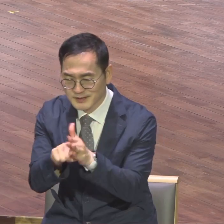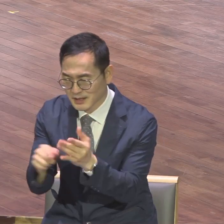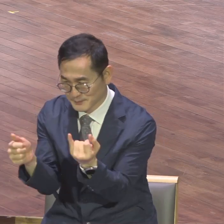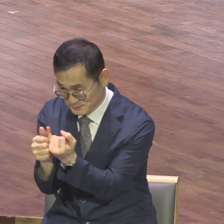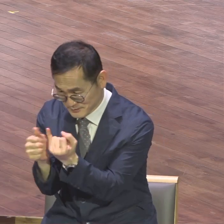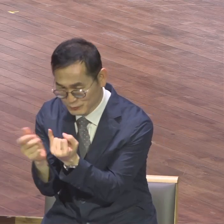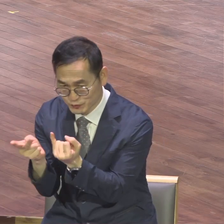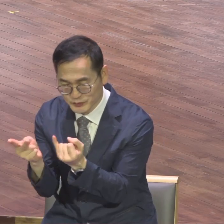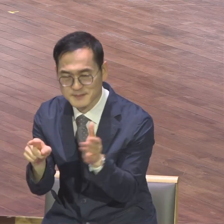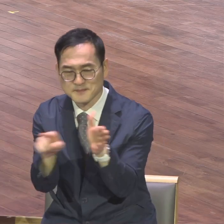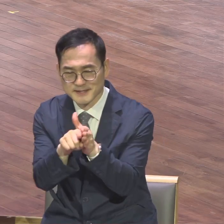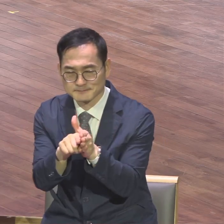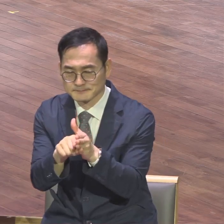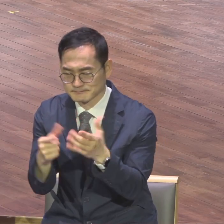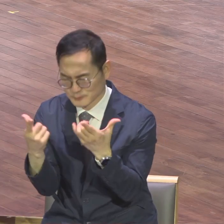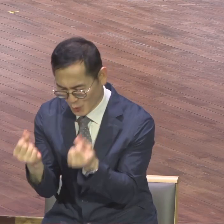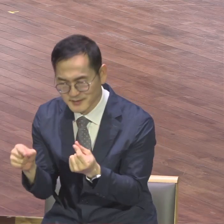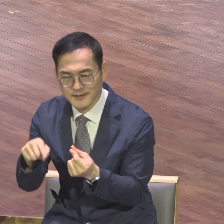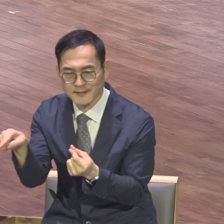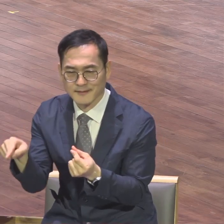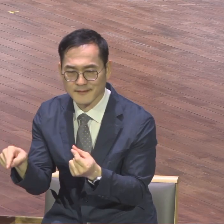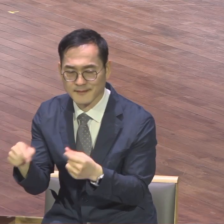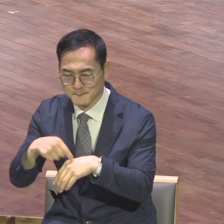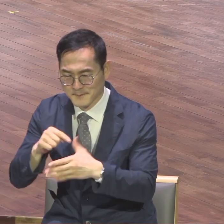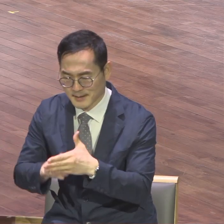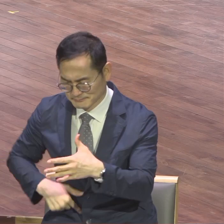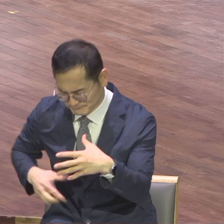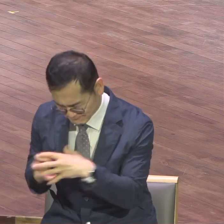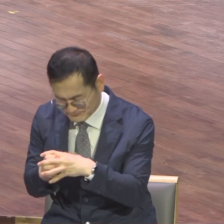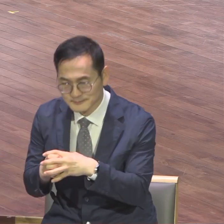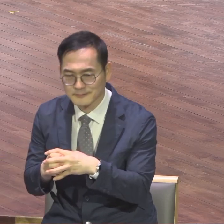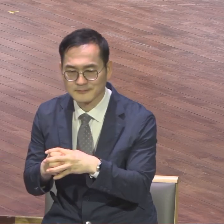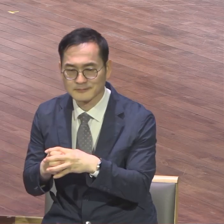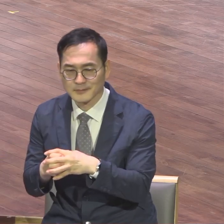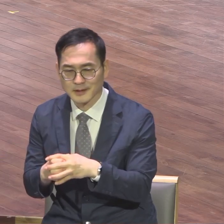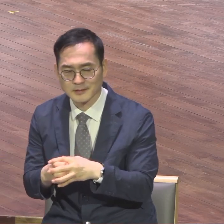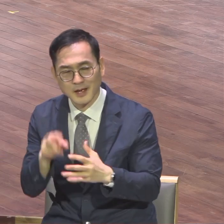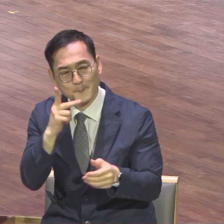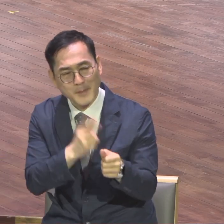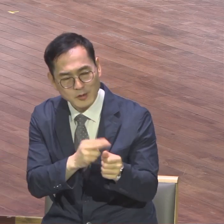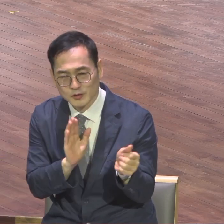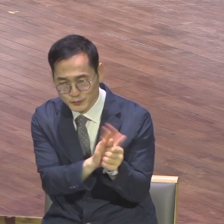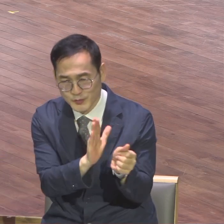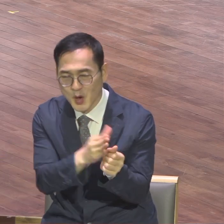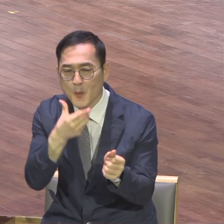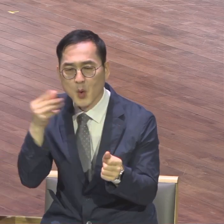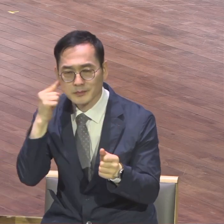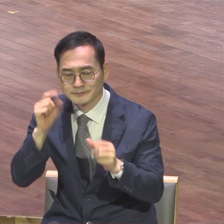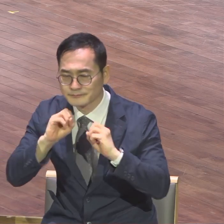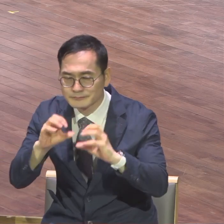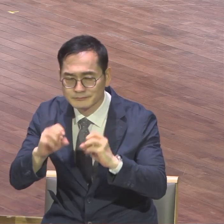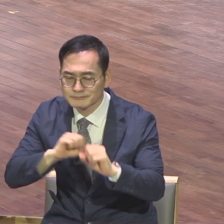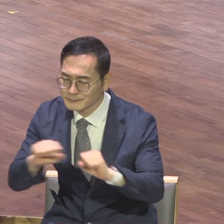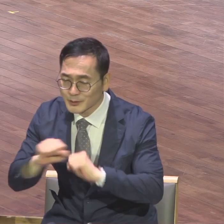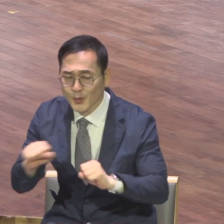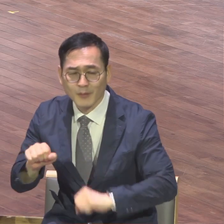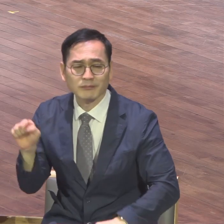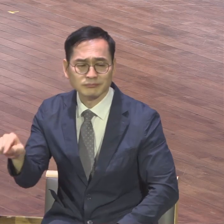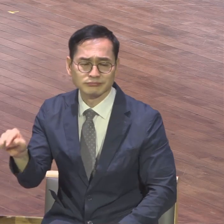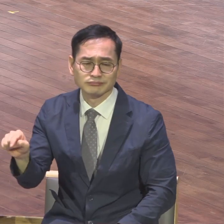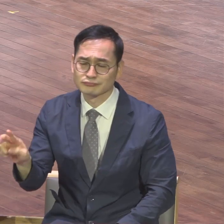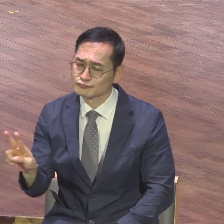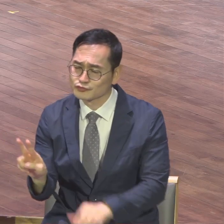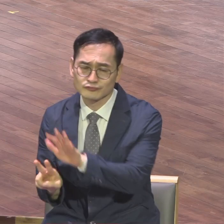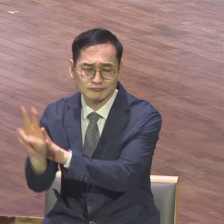같은 목표를 가지고 평생 주 안에서 아름다운 부부의 모습을 간직하고 살았다는 증거지요.